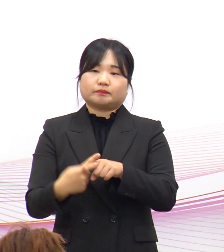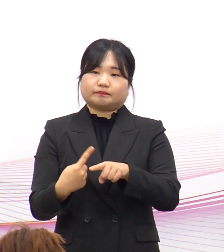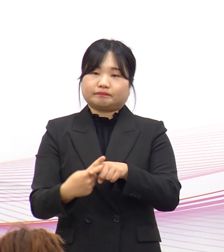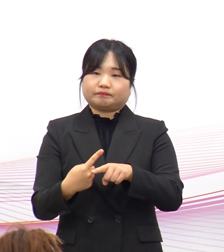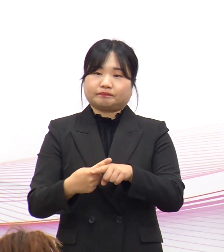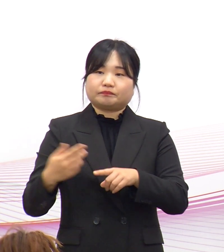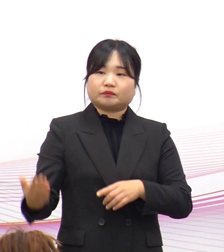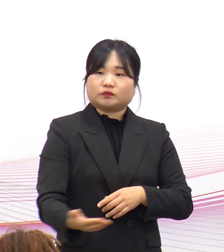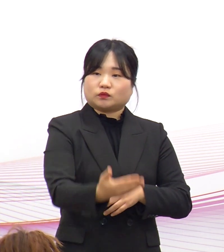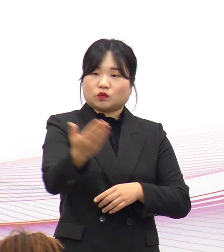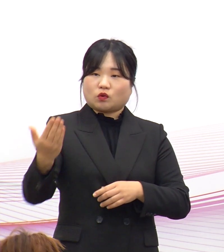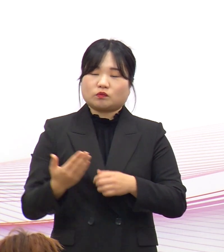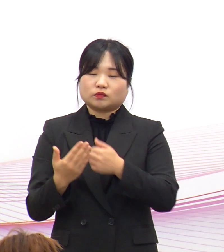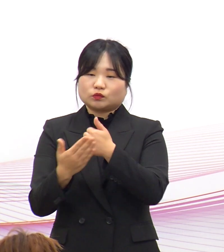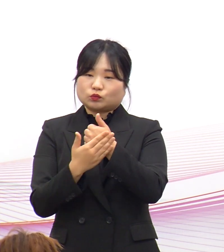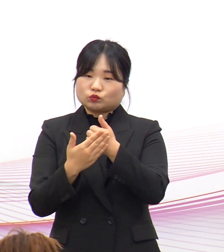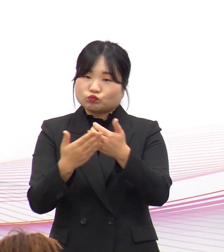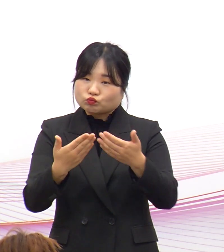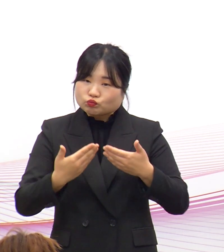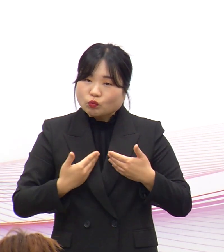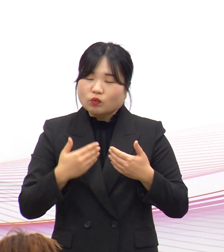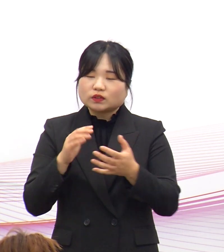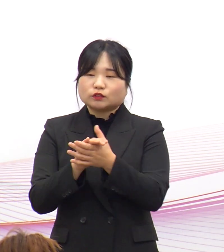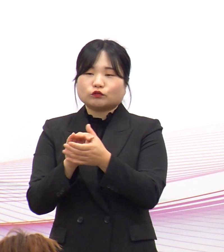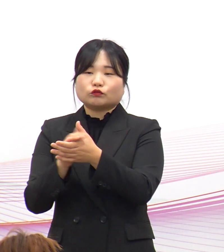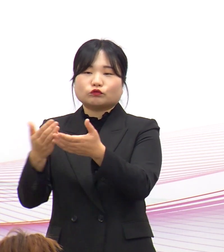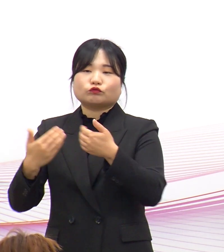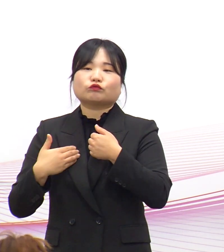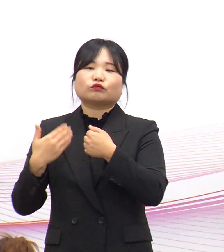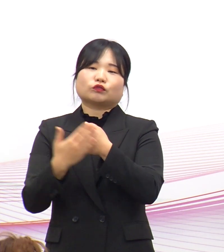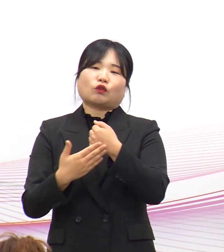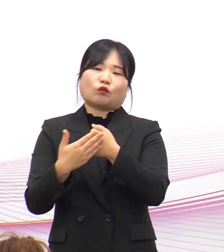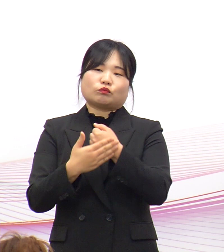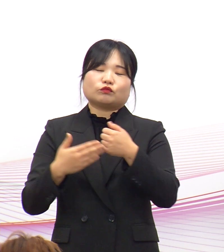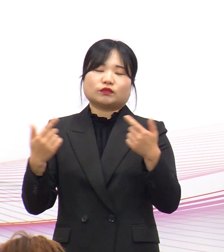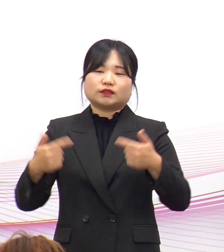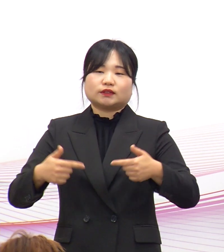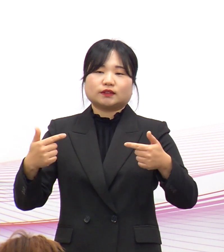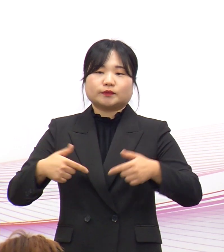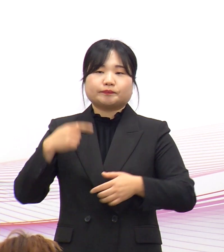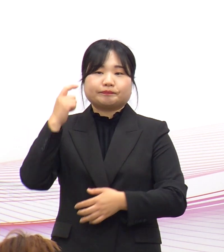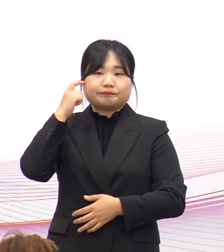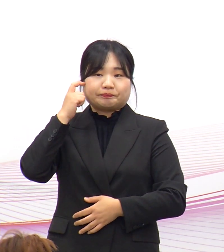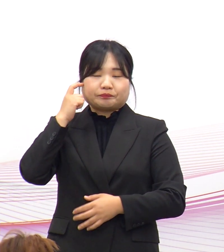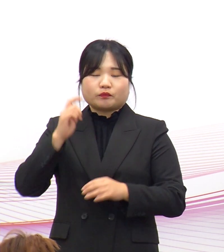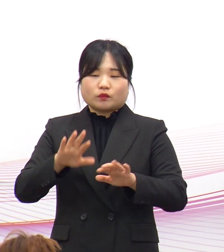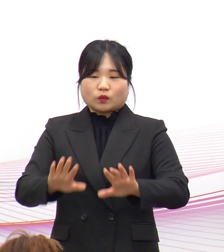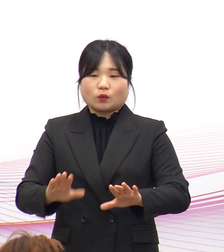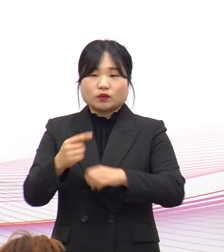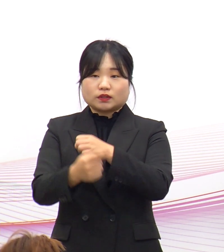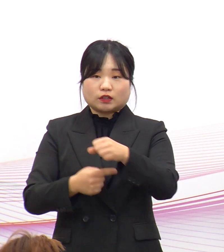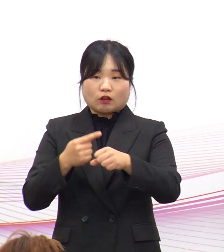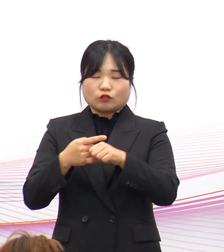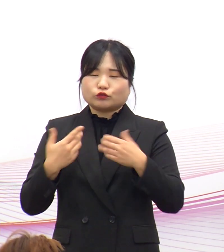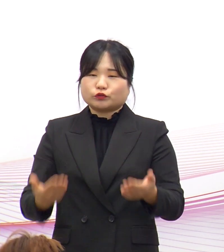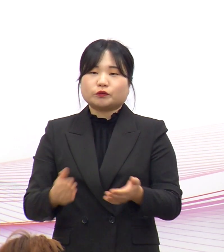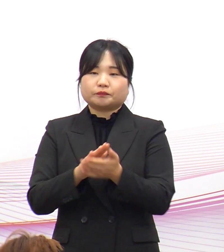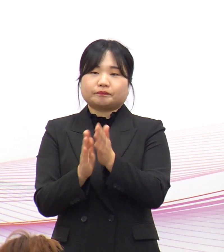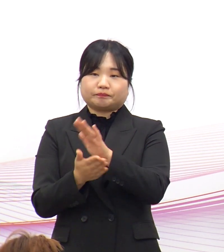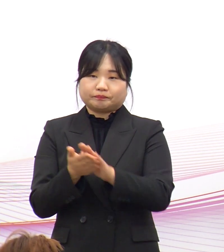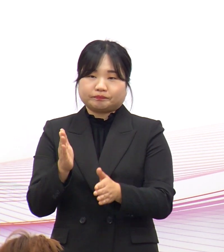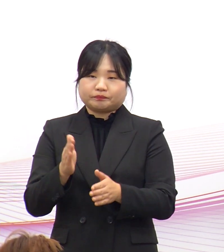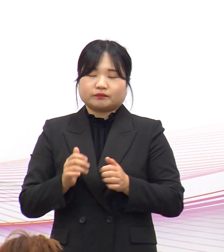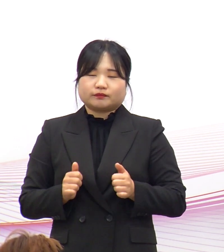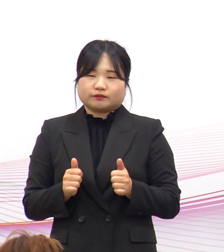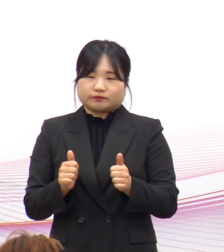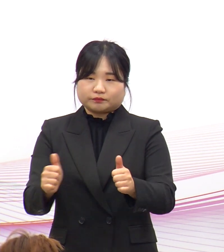다 여러분이 응원해 주시고 시민들이 응원해 주신 덕분이라고 저는 생각하고 금년에도 쉬지 않고